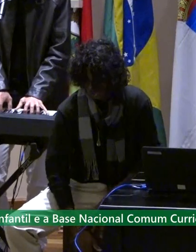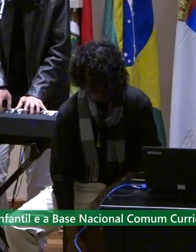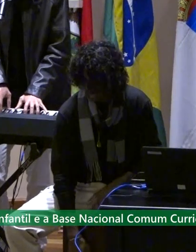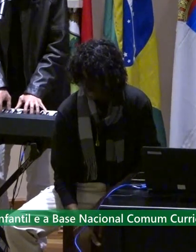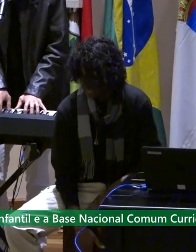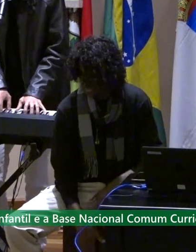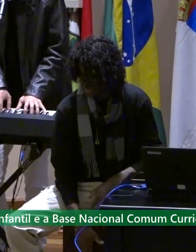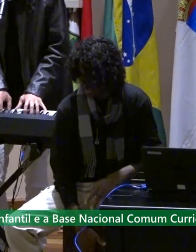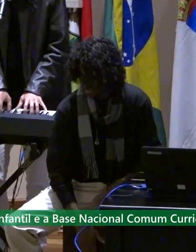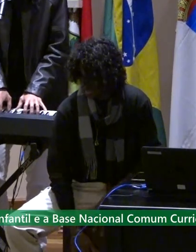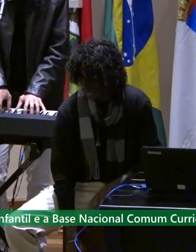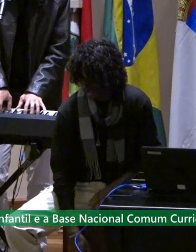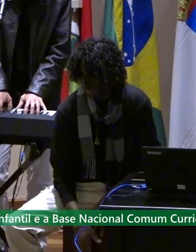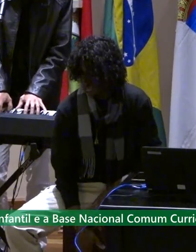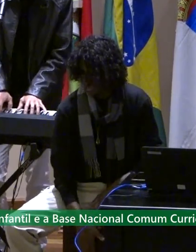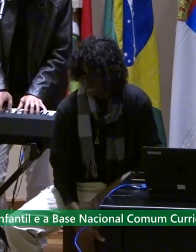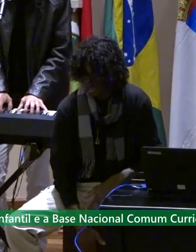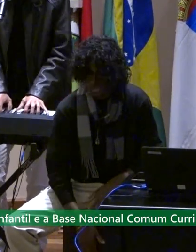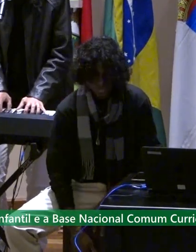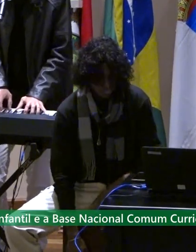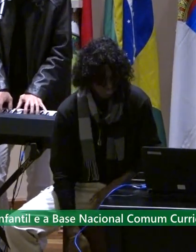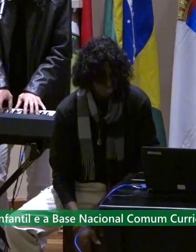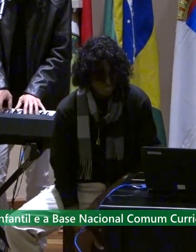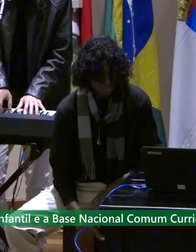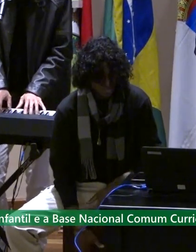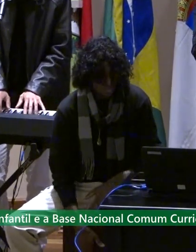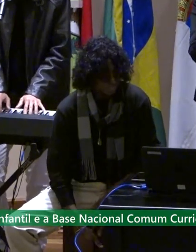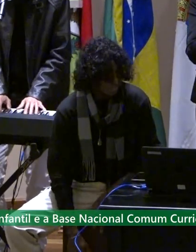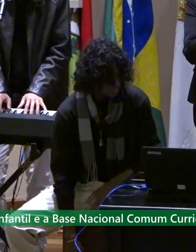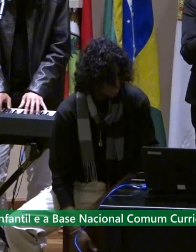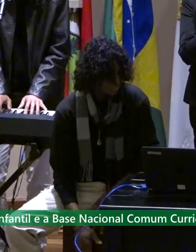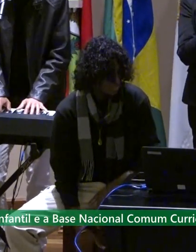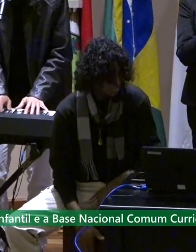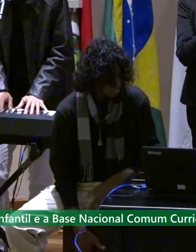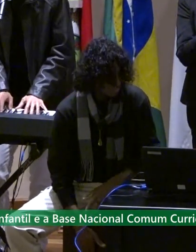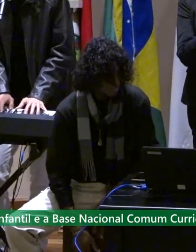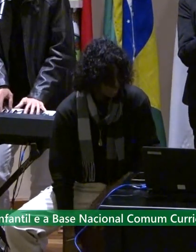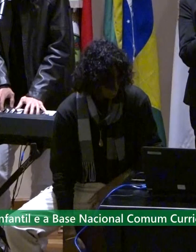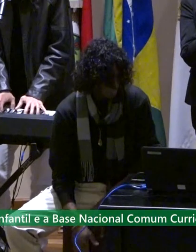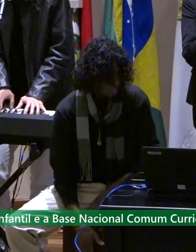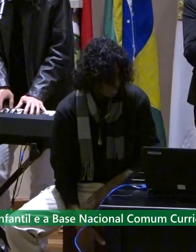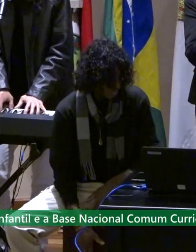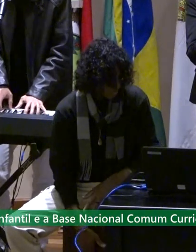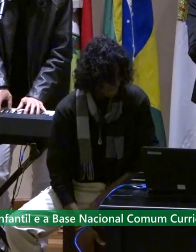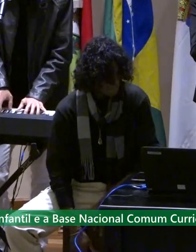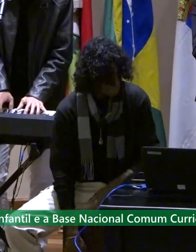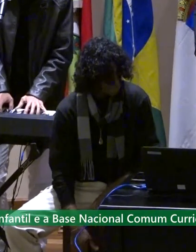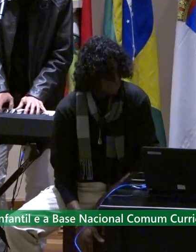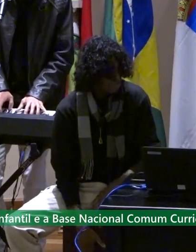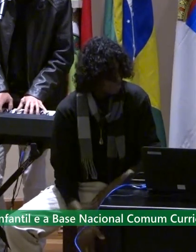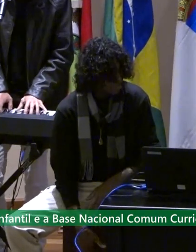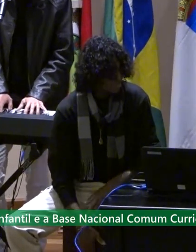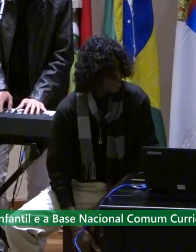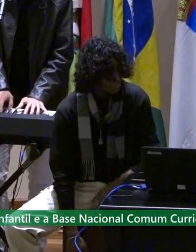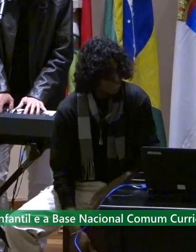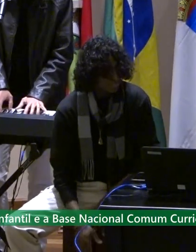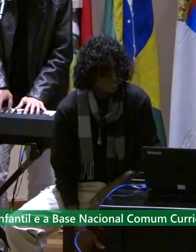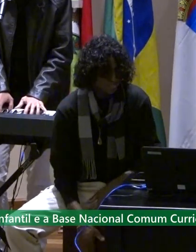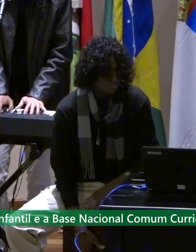para que llegar que eu vou áudio é o que te abala